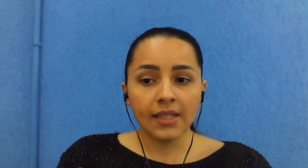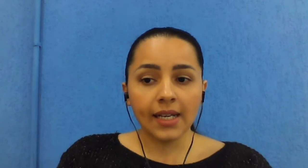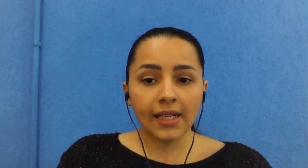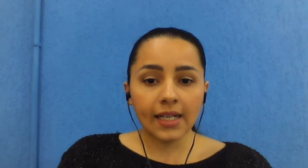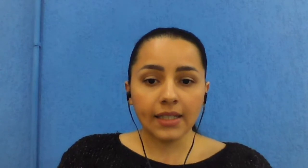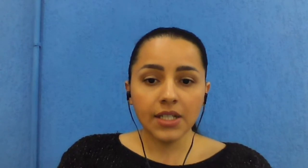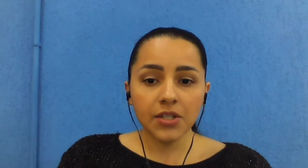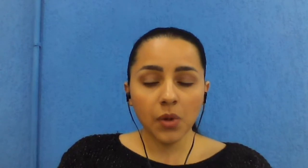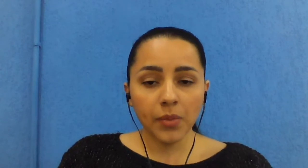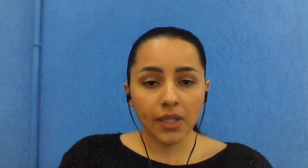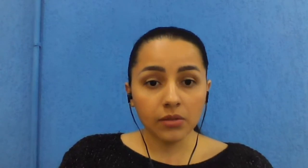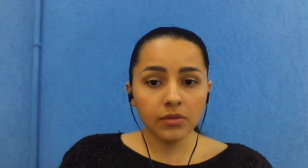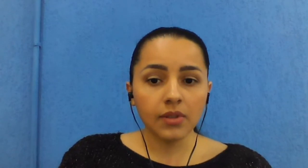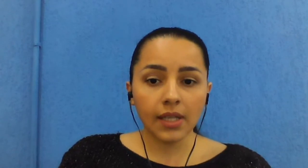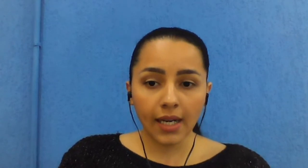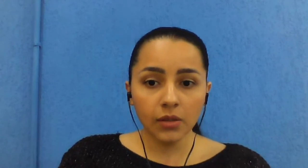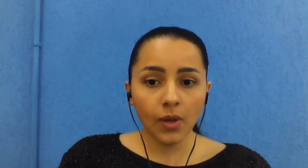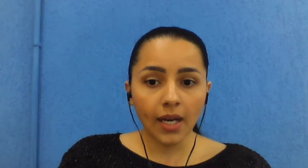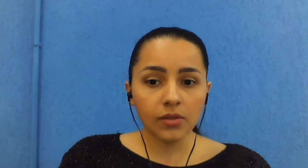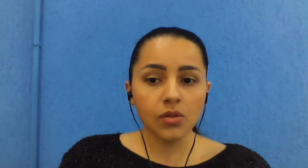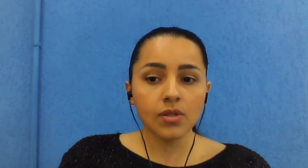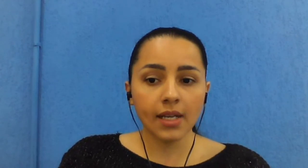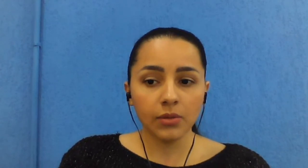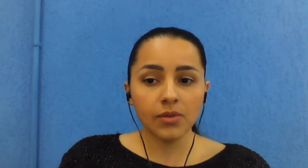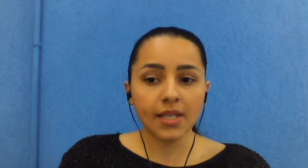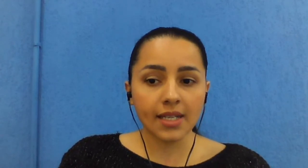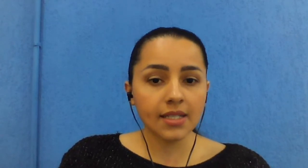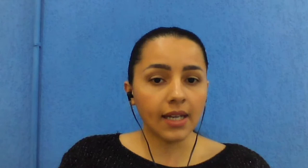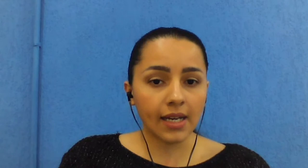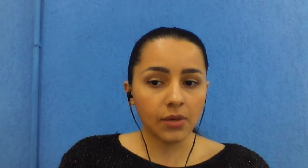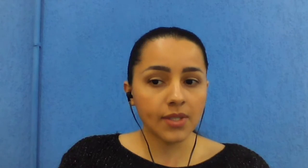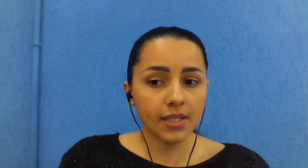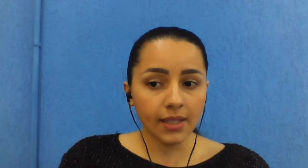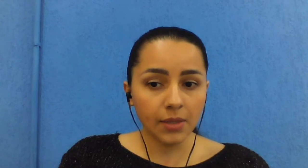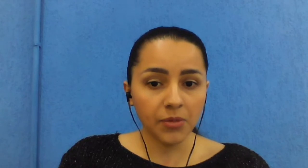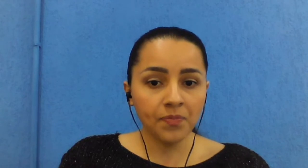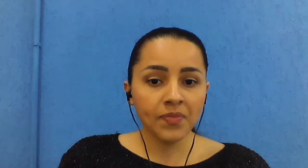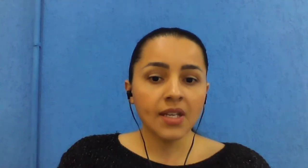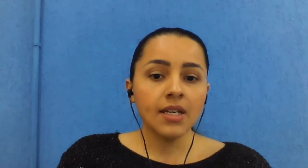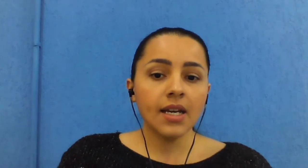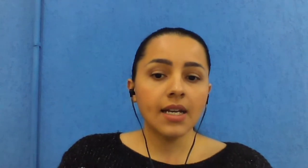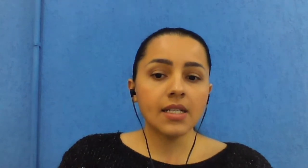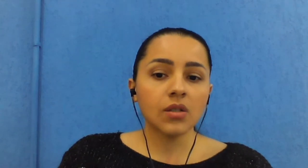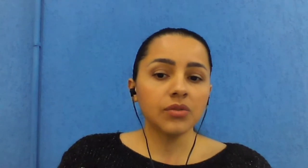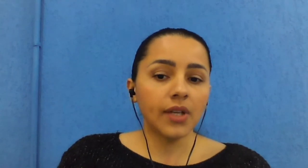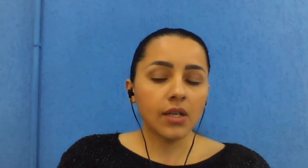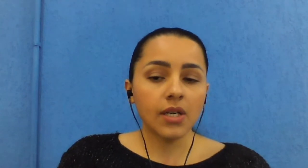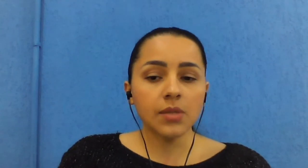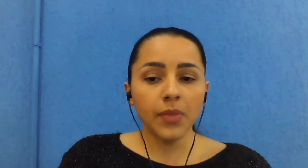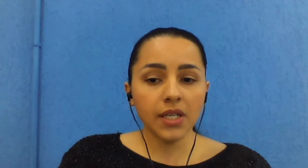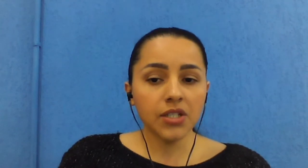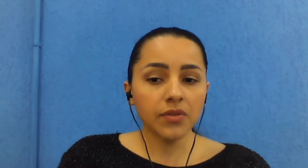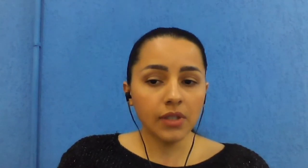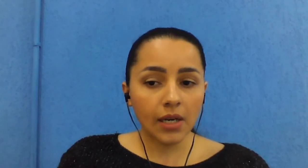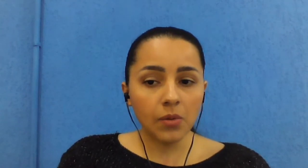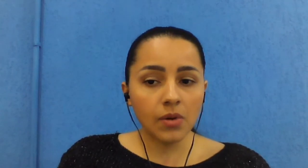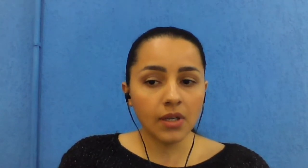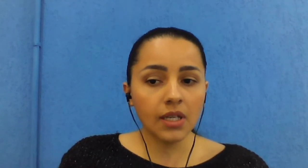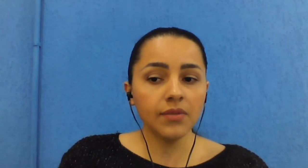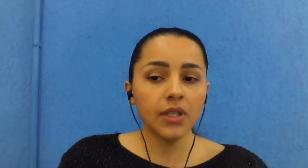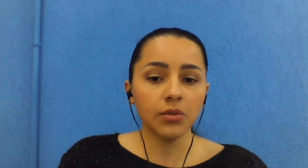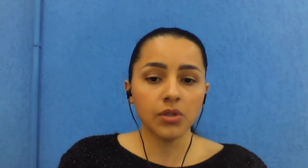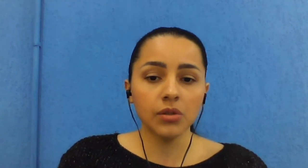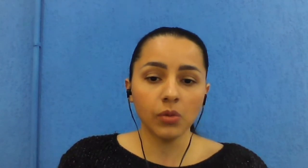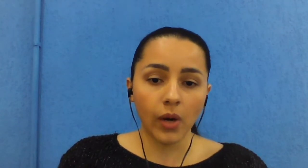acadêmicos, declara neste momento graduados os alunos que assinaram esse termo e a eles confere o respectivo